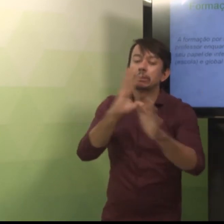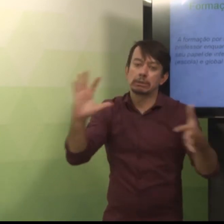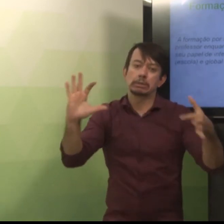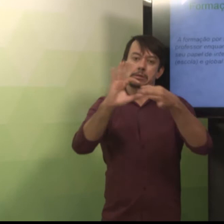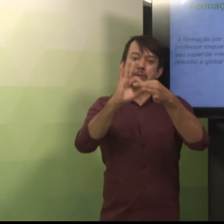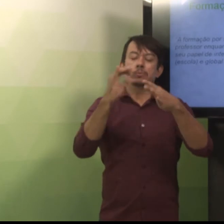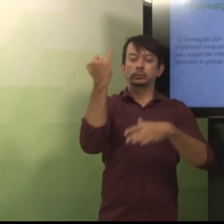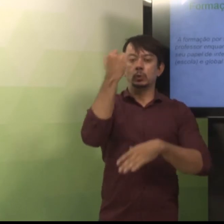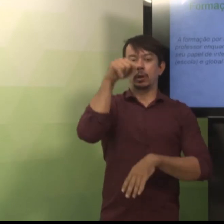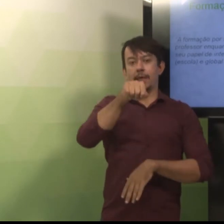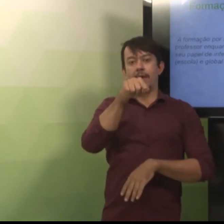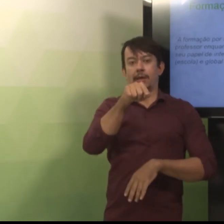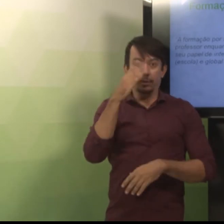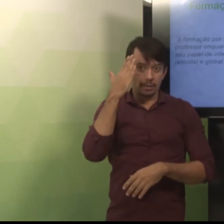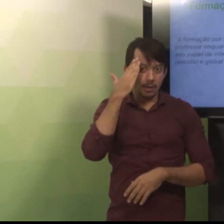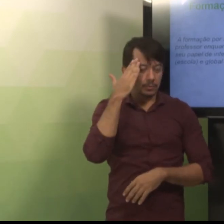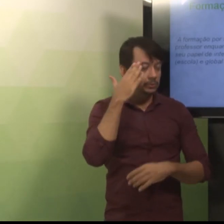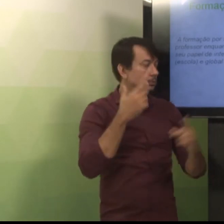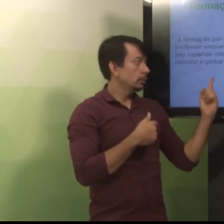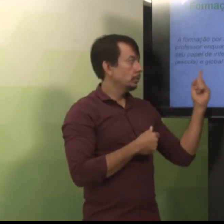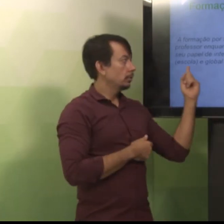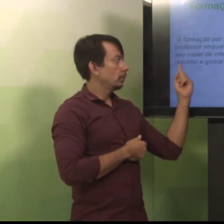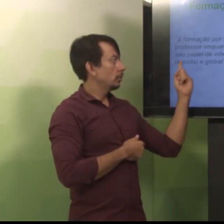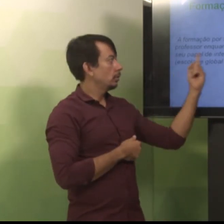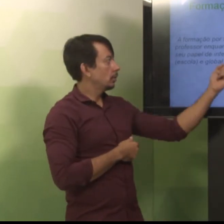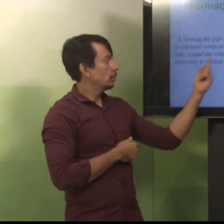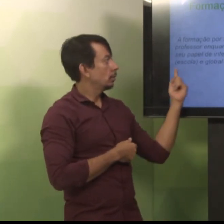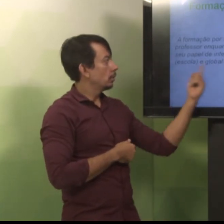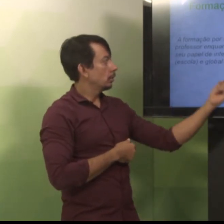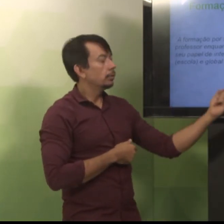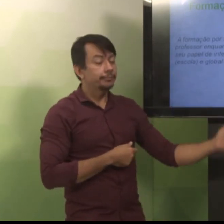data, relacionar sobre isso. Entenderam a importância?